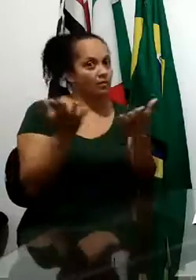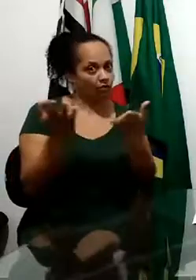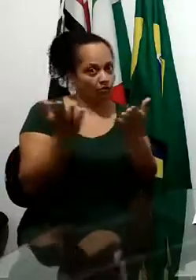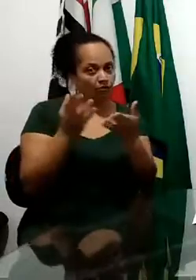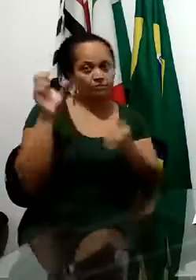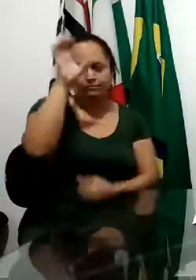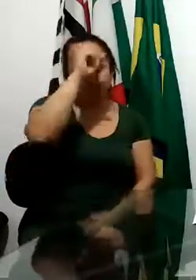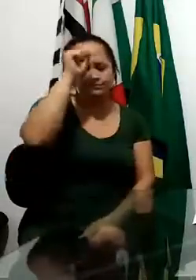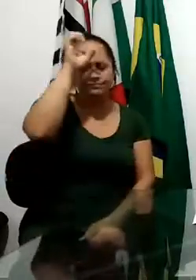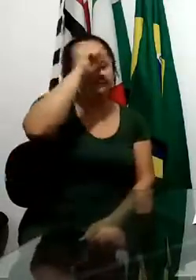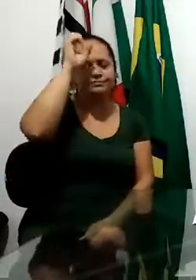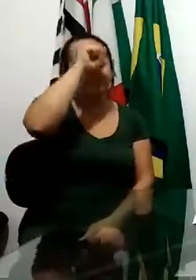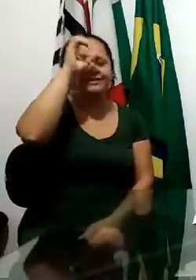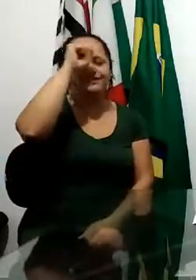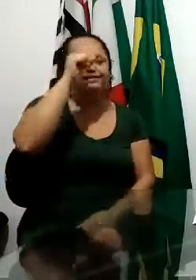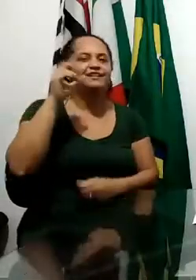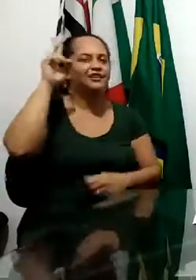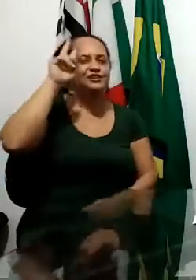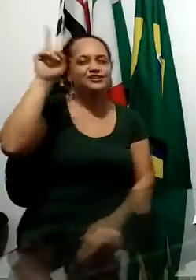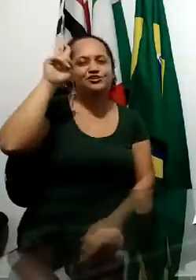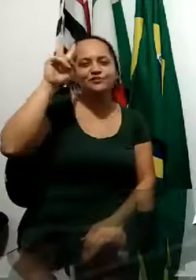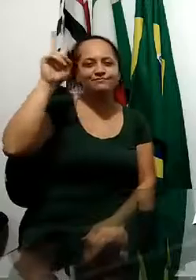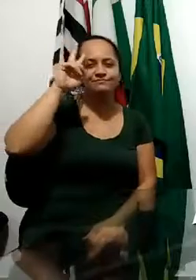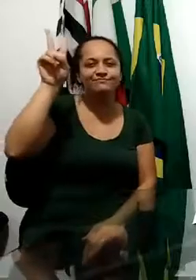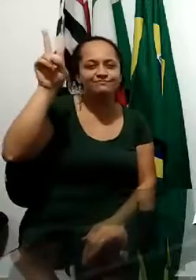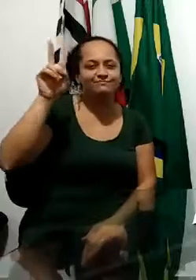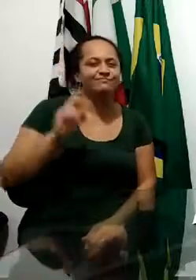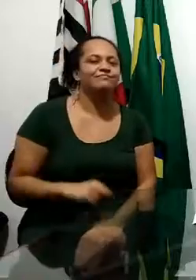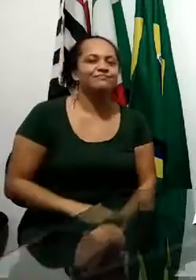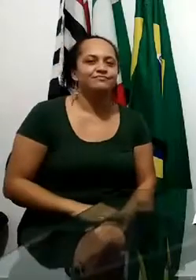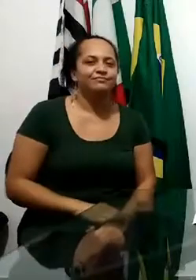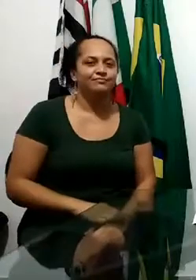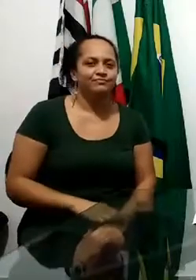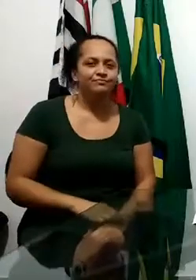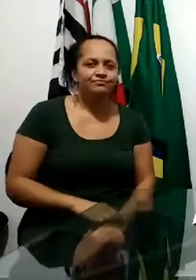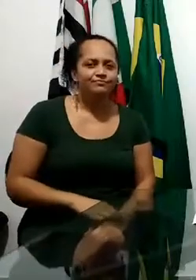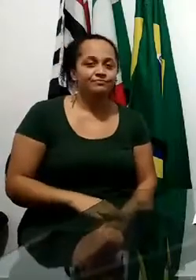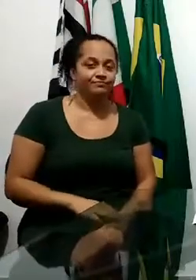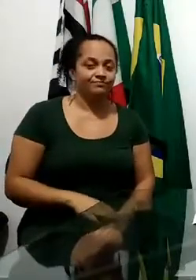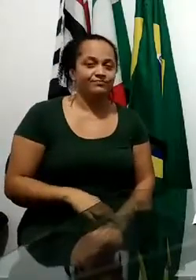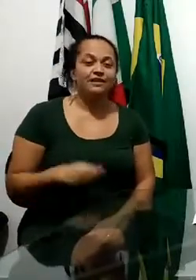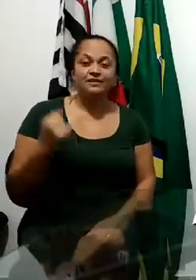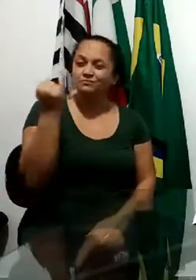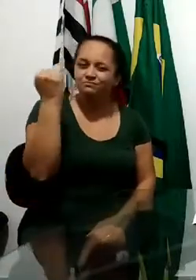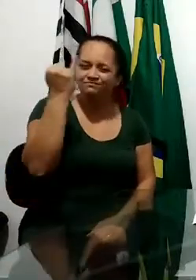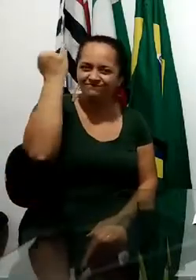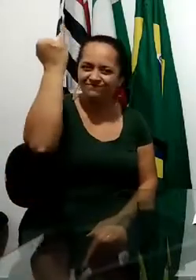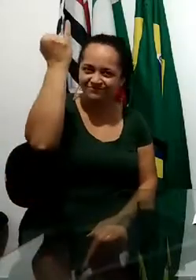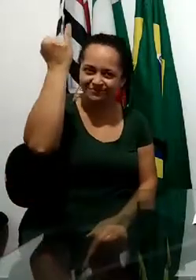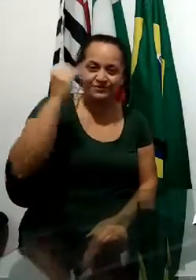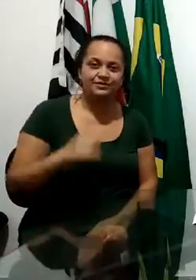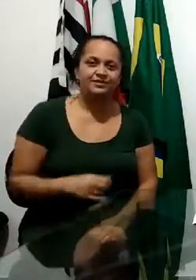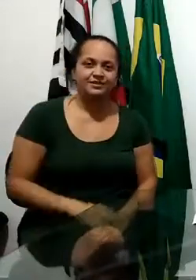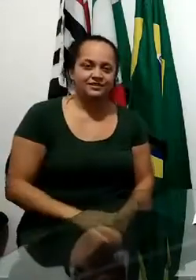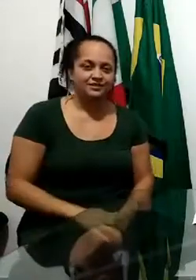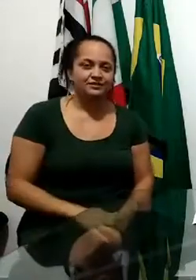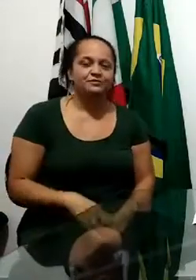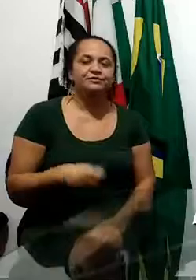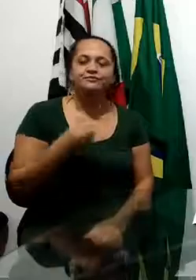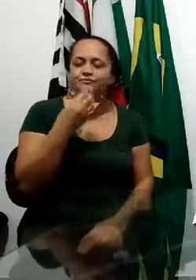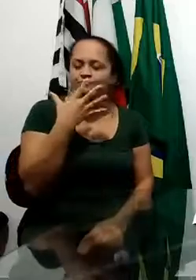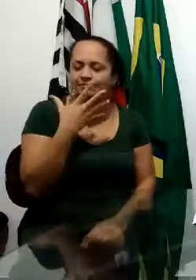aprender sobre essa parábola, sobre o assunto muito importante, sobre